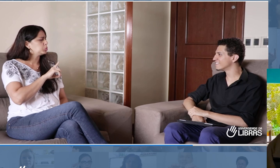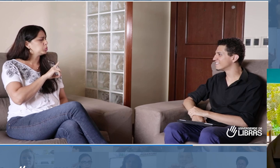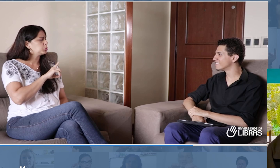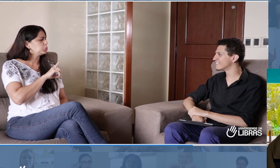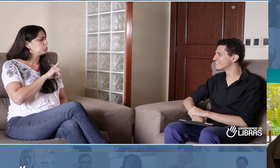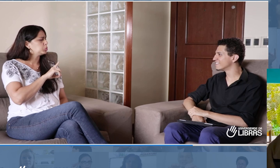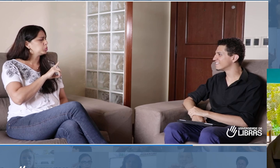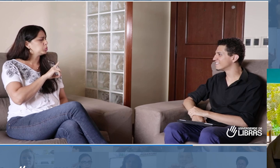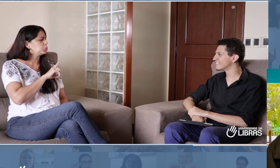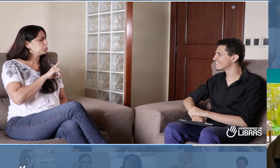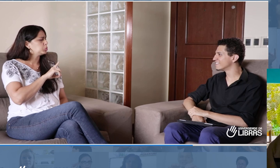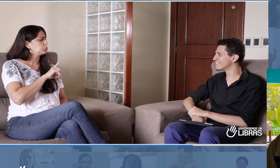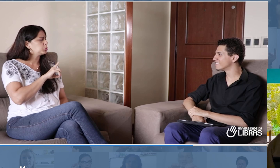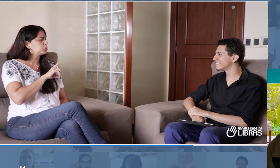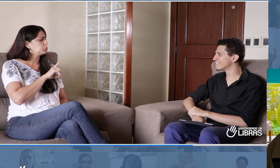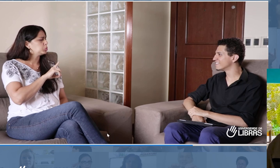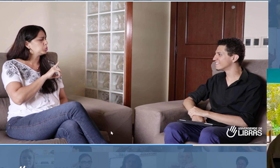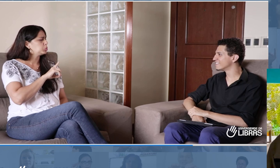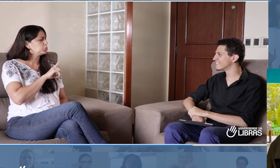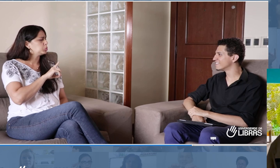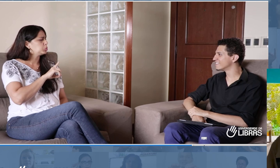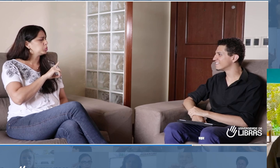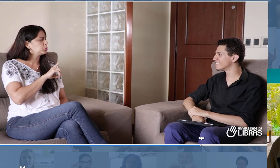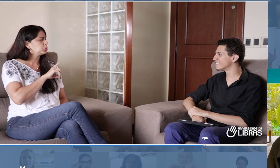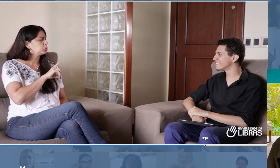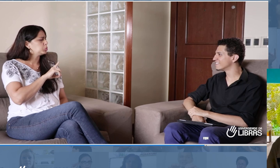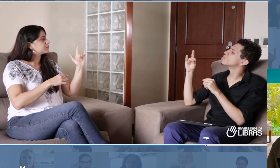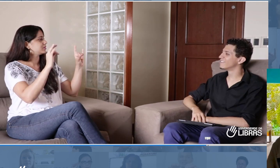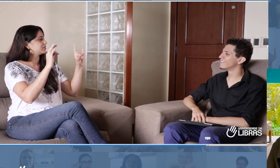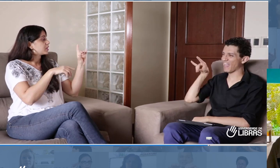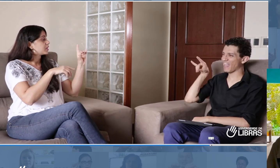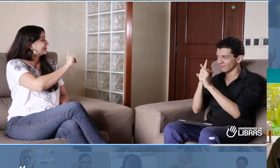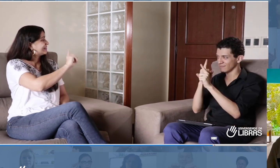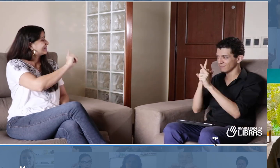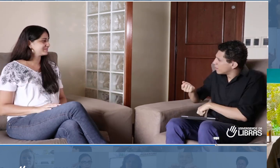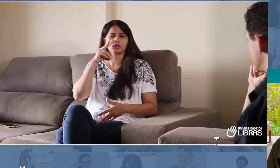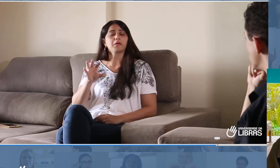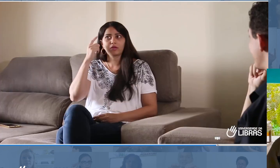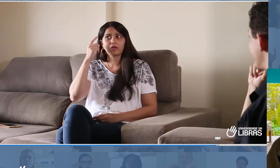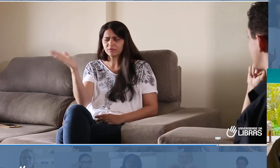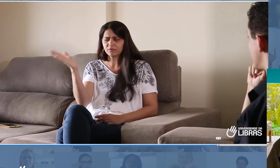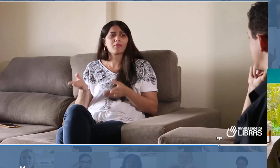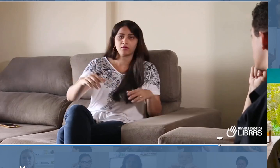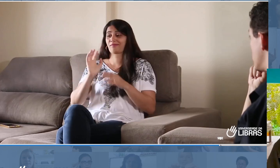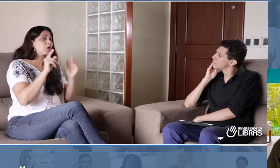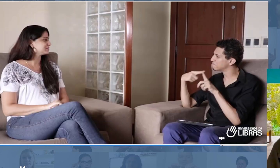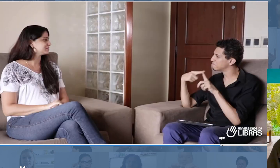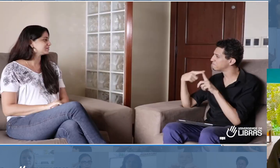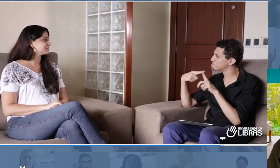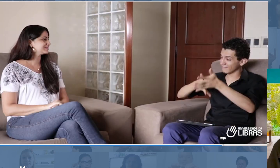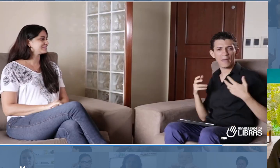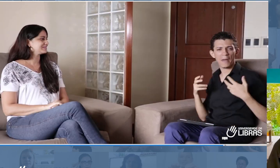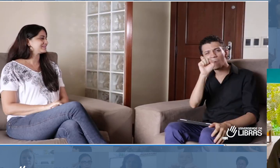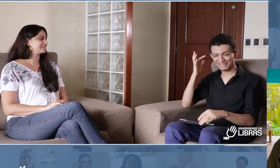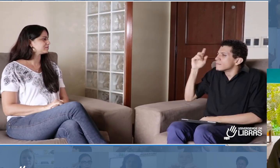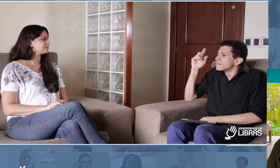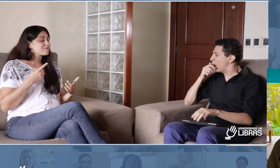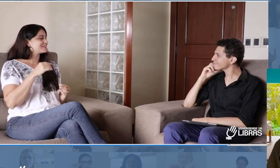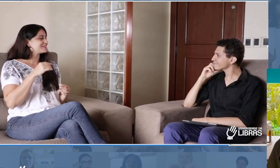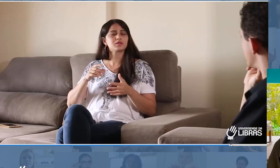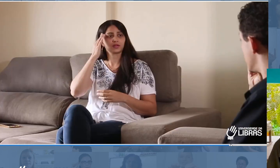6. E tem um trecho, não sei se eu consigo encontrar ele aqui, porque às vezes é um corte muito